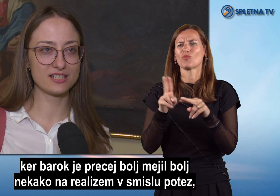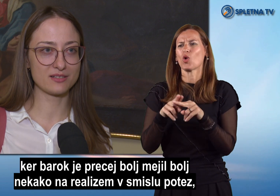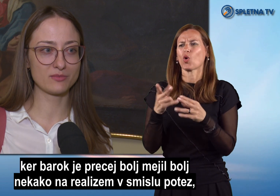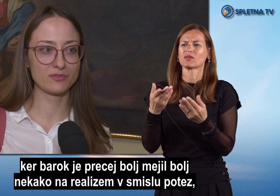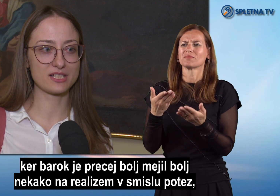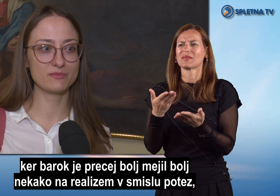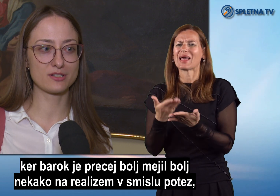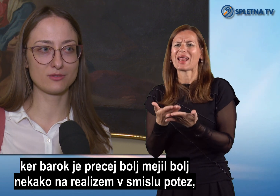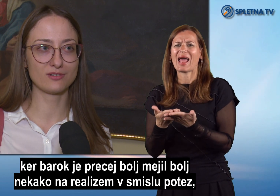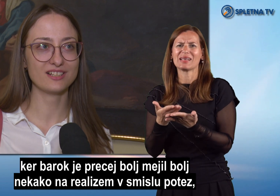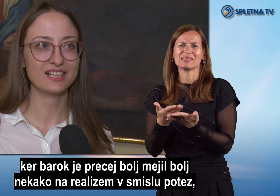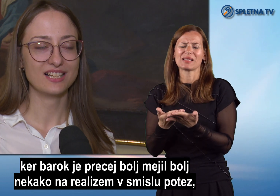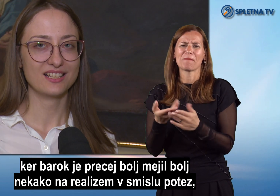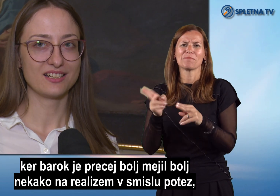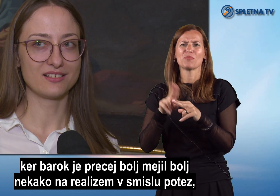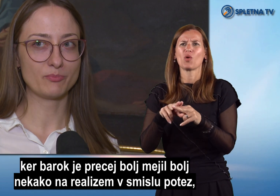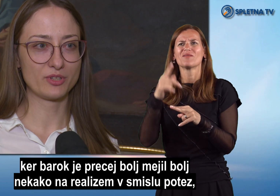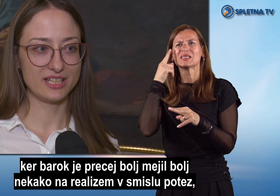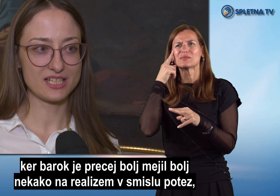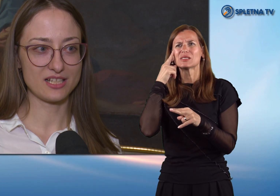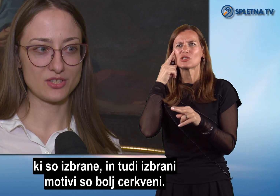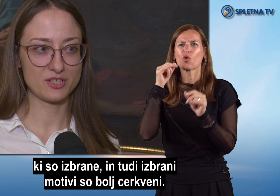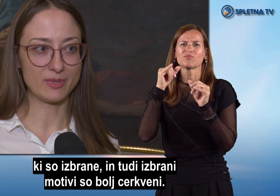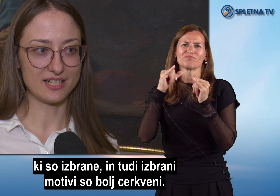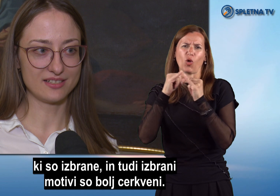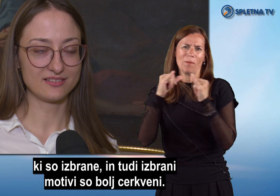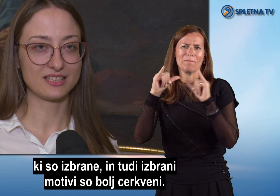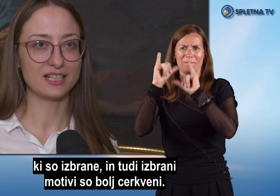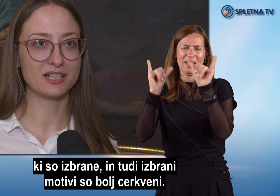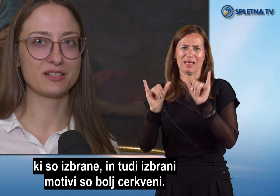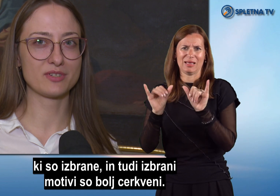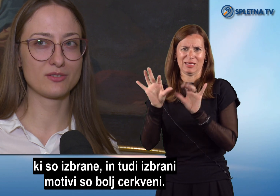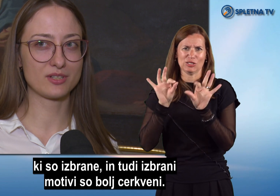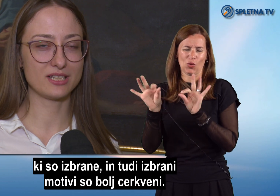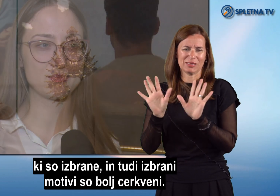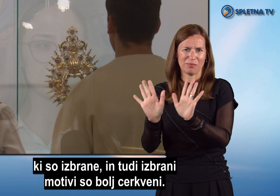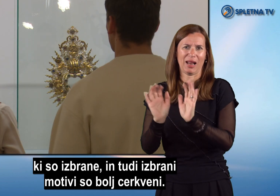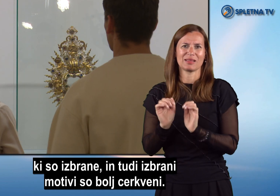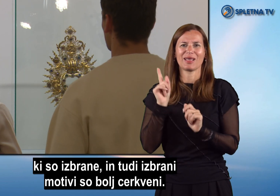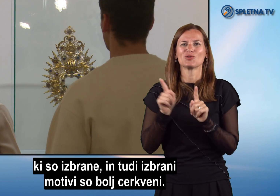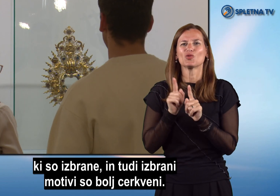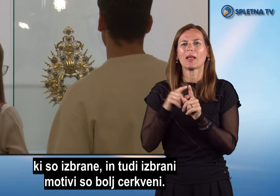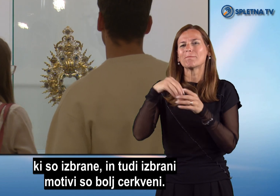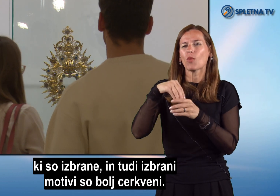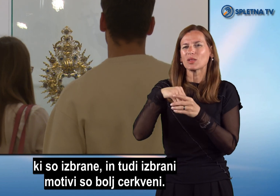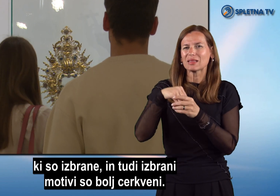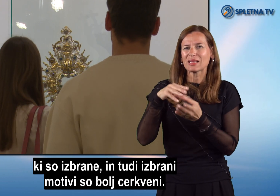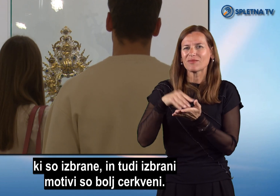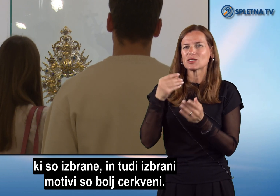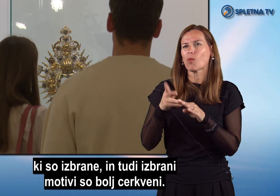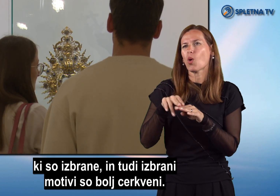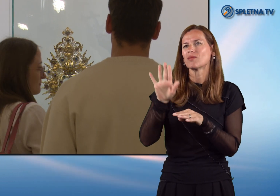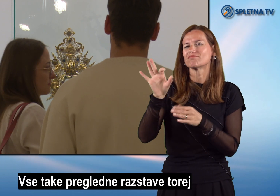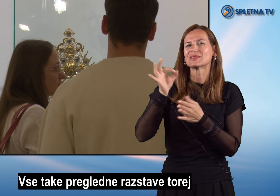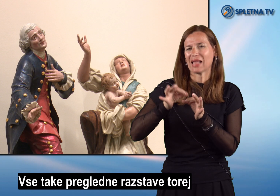na realizem v smislu potez, ki so izbrane, in tudi izbrani motivi so bolj